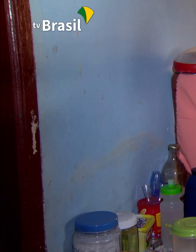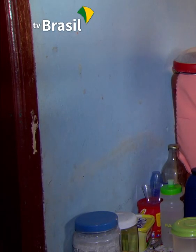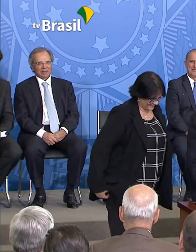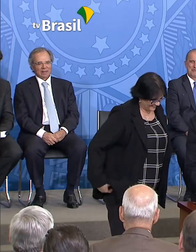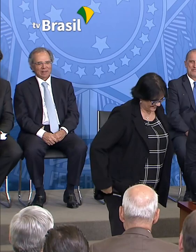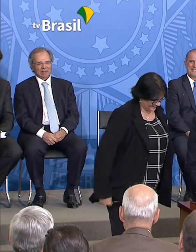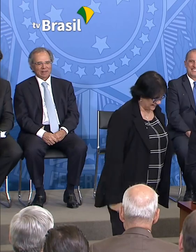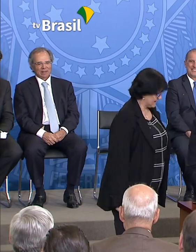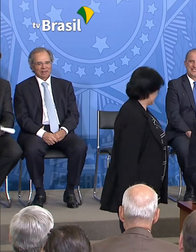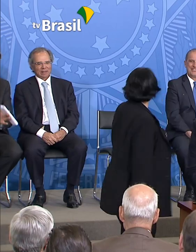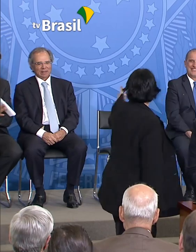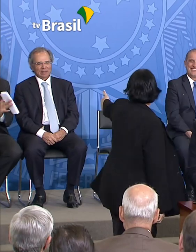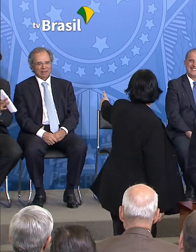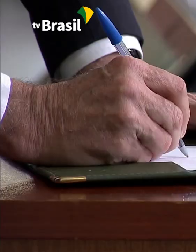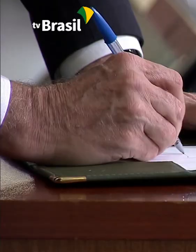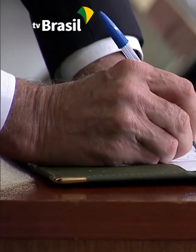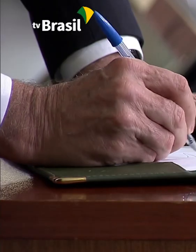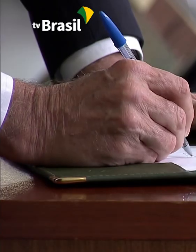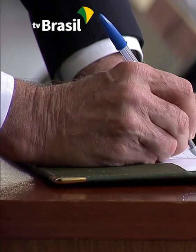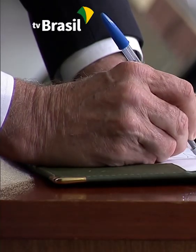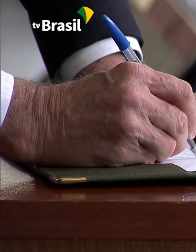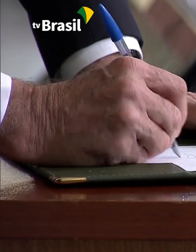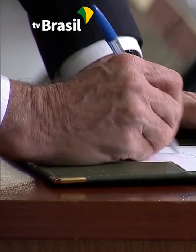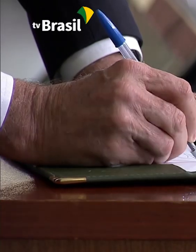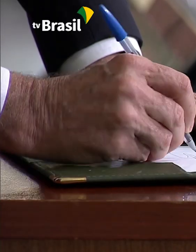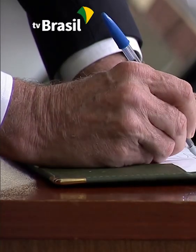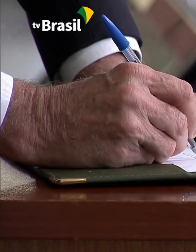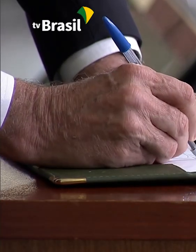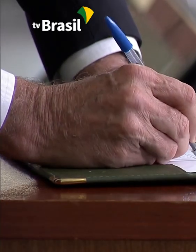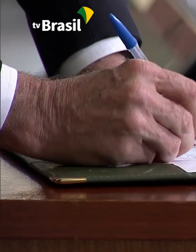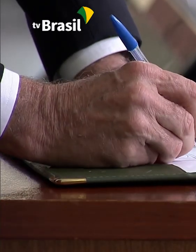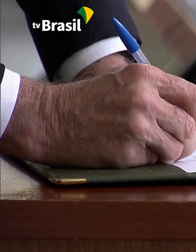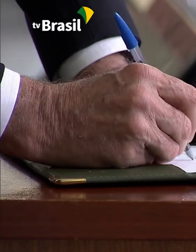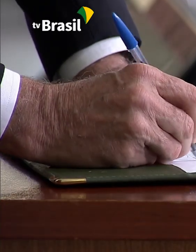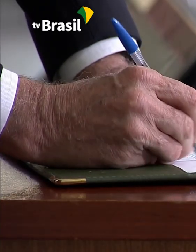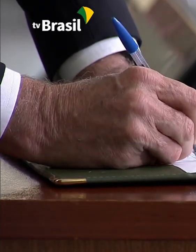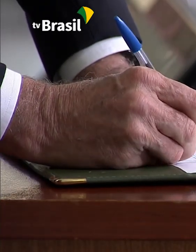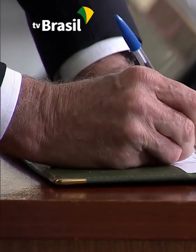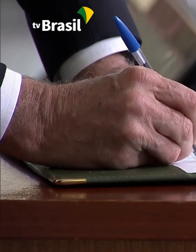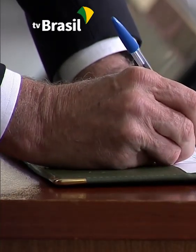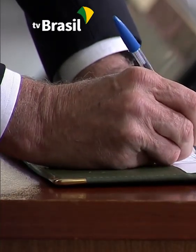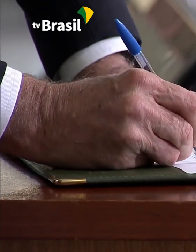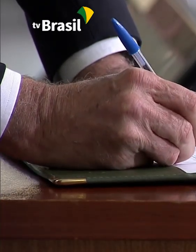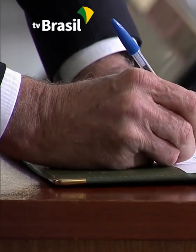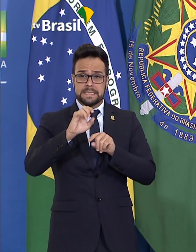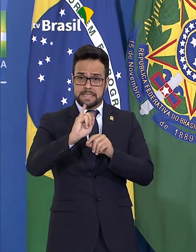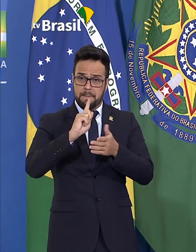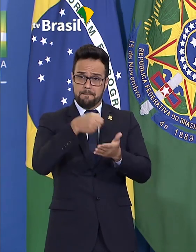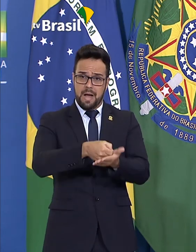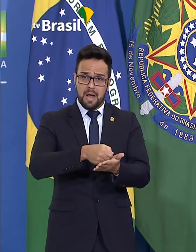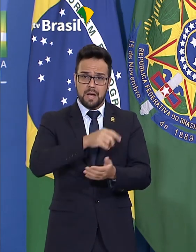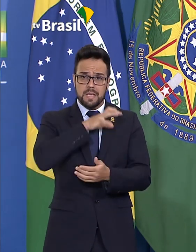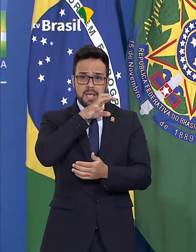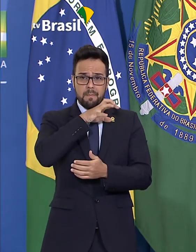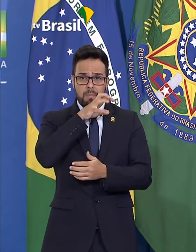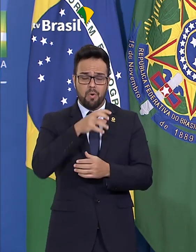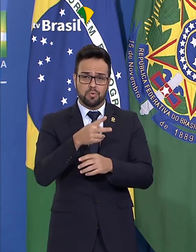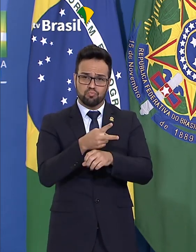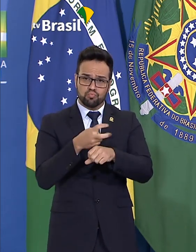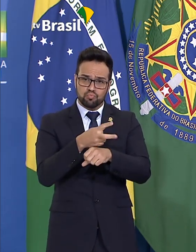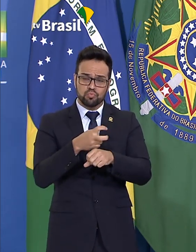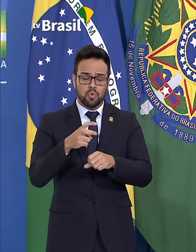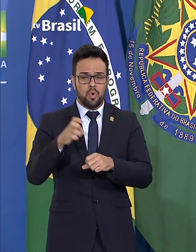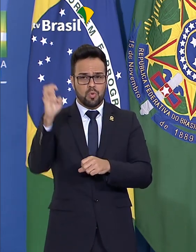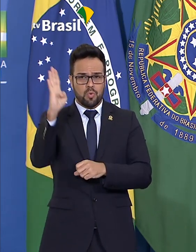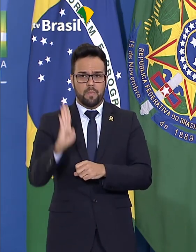benefício. O presidente Jair Bolsonaro assinou a medida provisória que garante o valor extra. O 13º assinado agora,